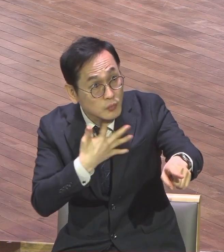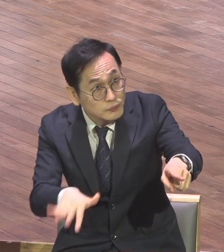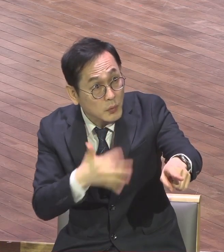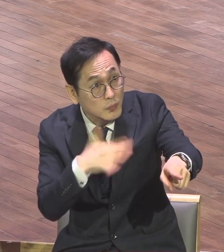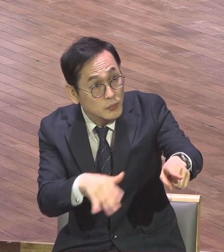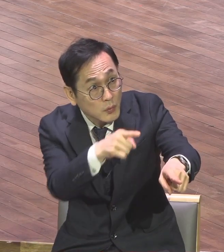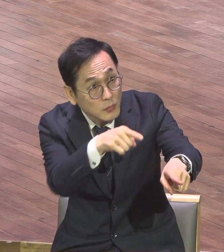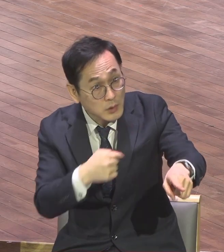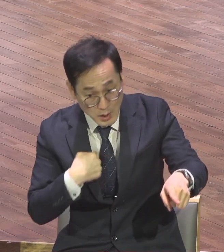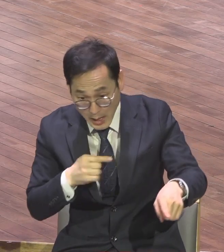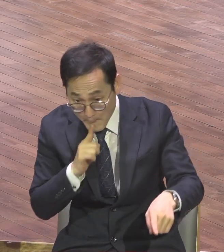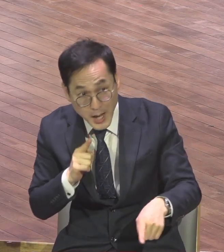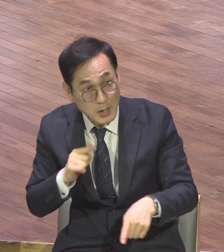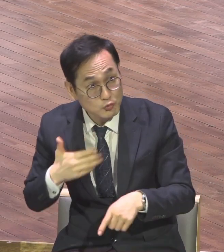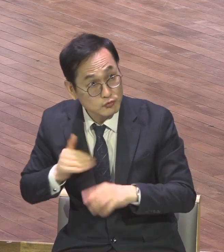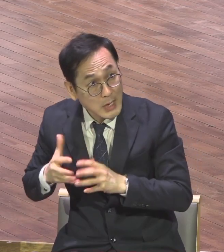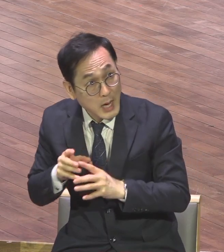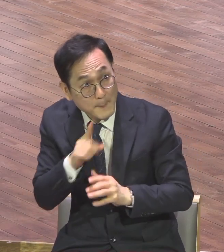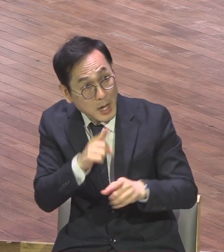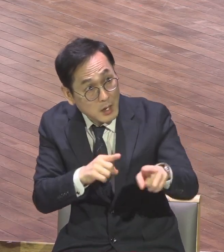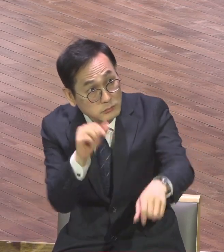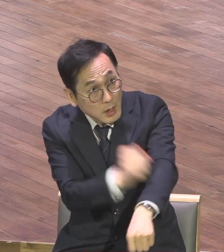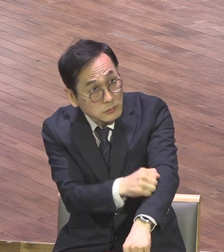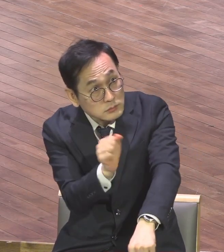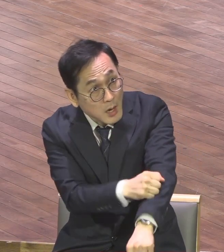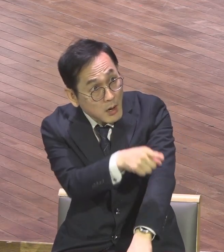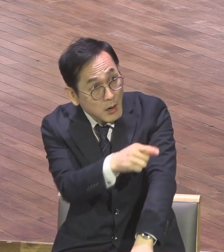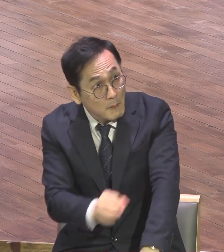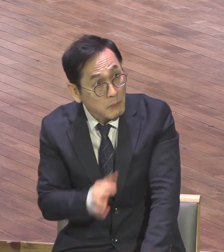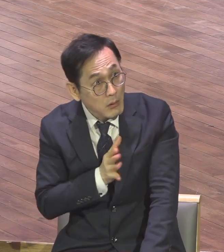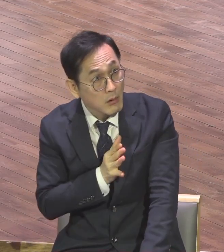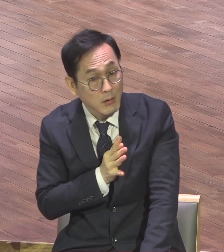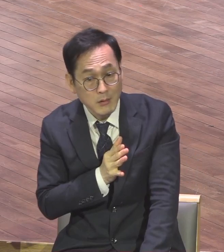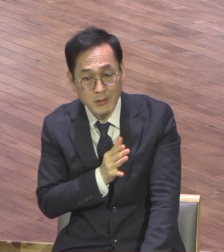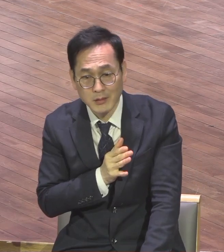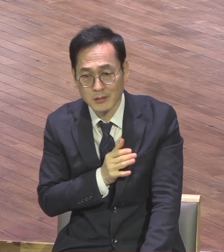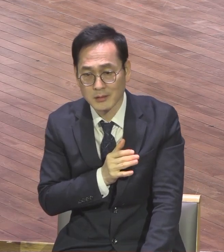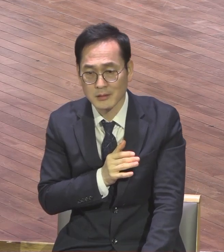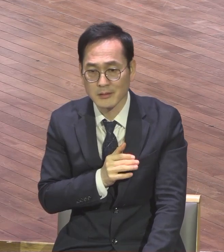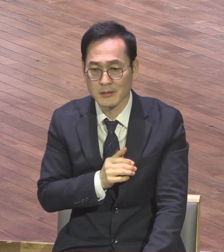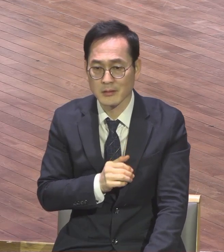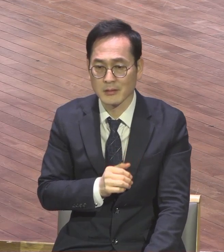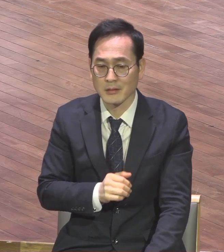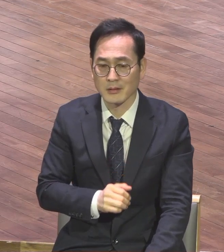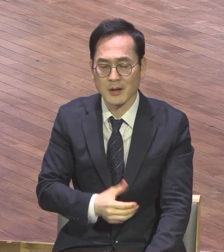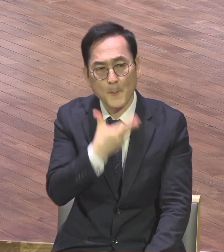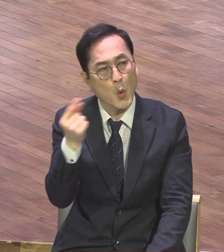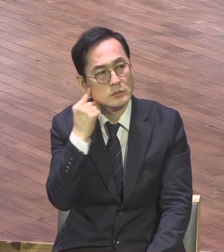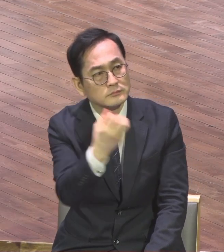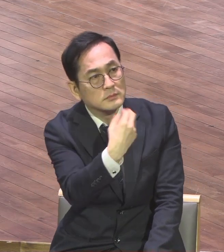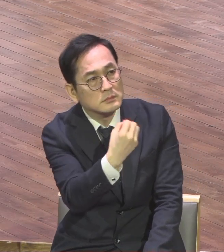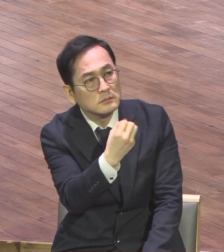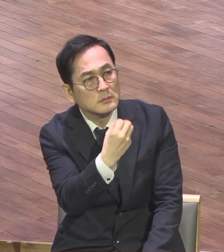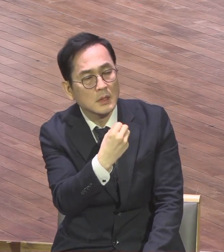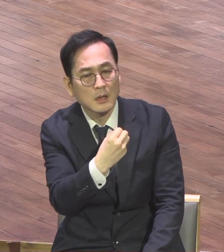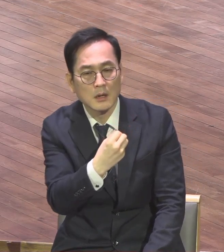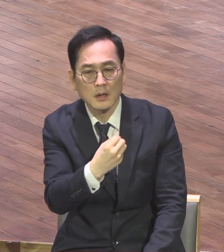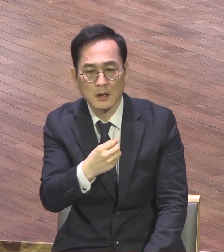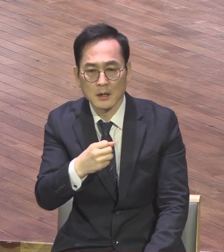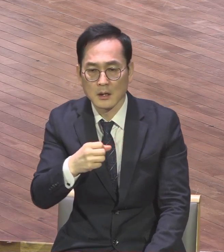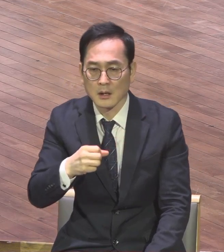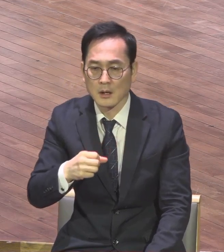놀라운 광경을 본 거예요. 놀라운 역사를 체험한 것입니다. 이것이 무엇을 상징하느냐?